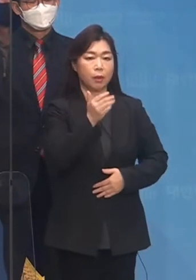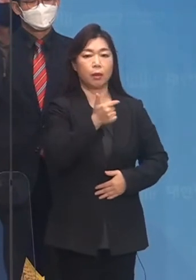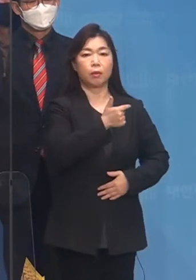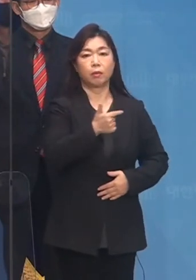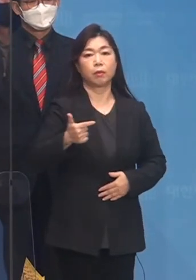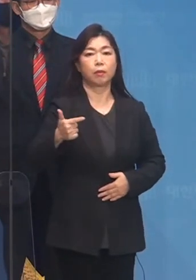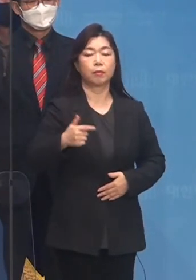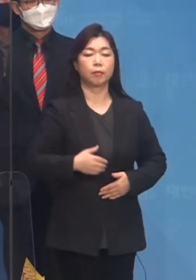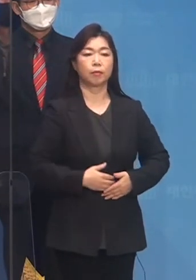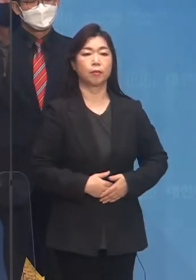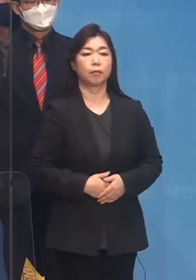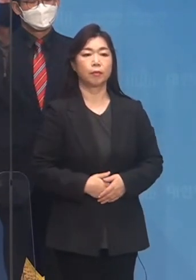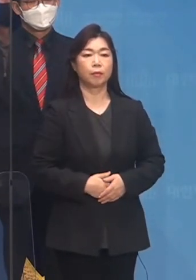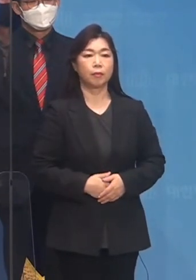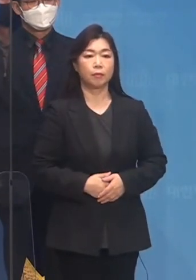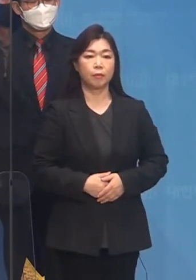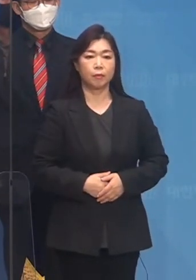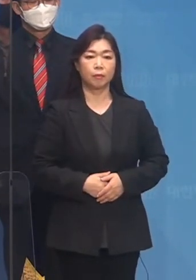높습니다.